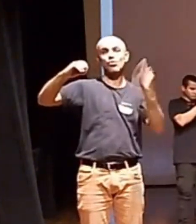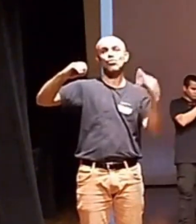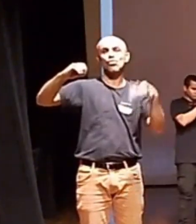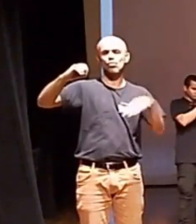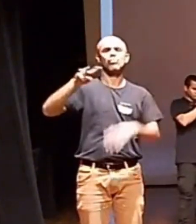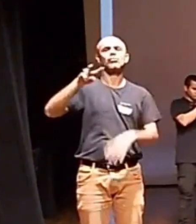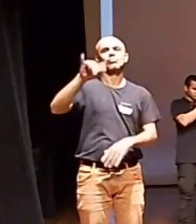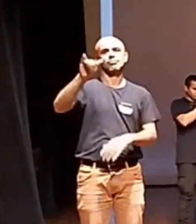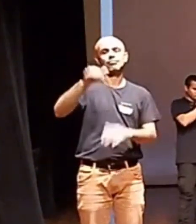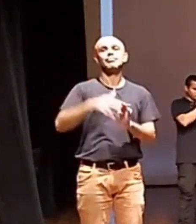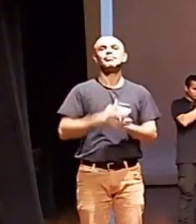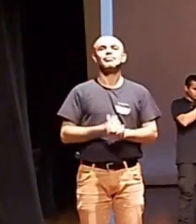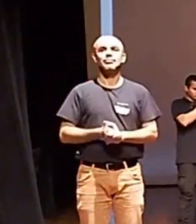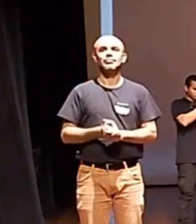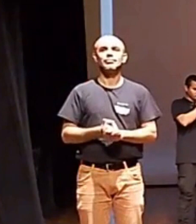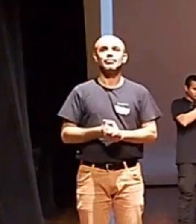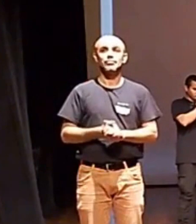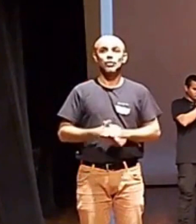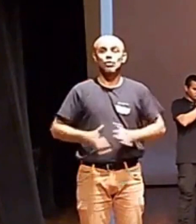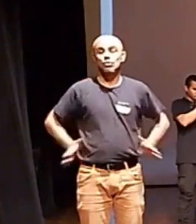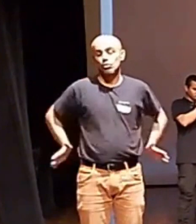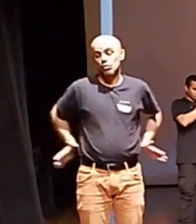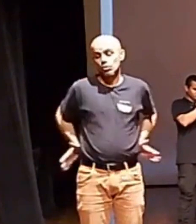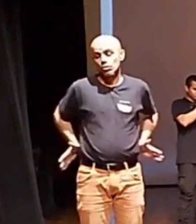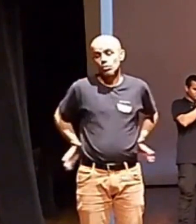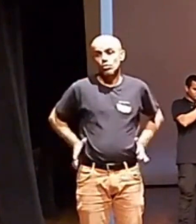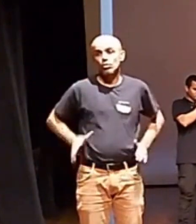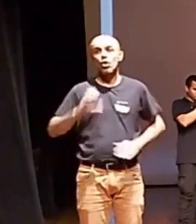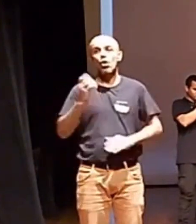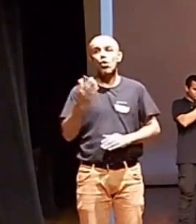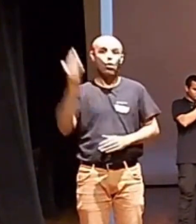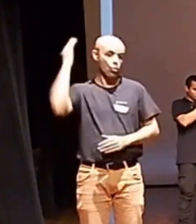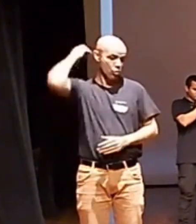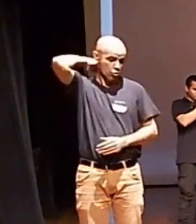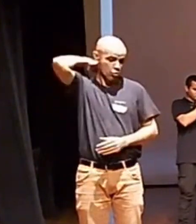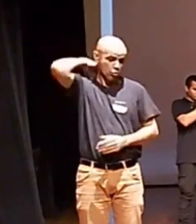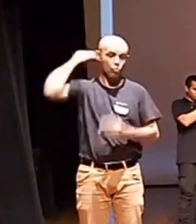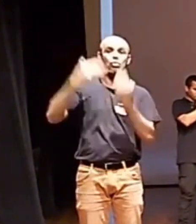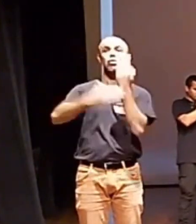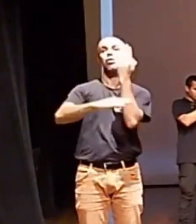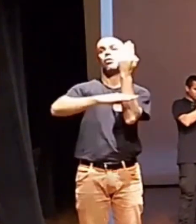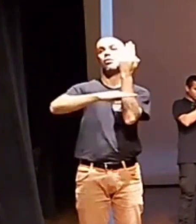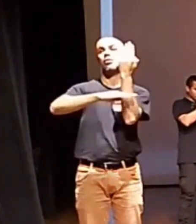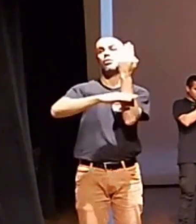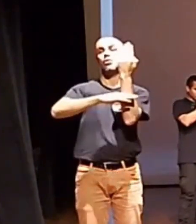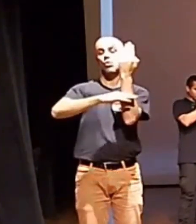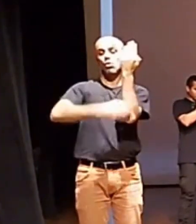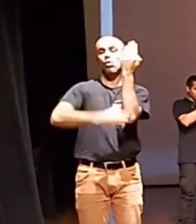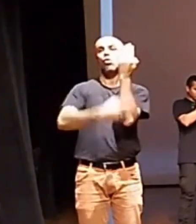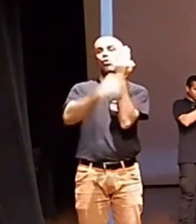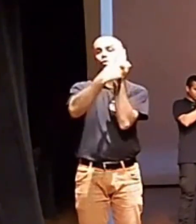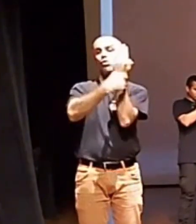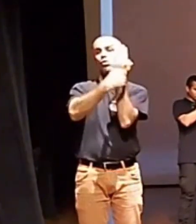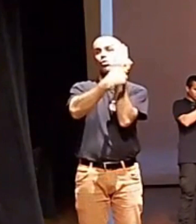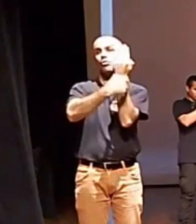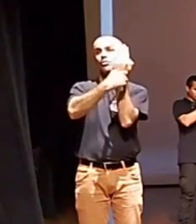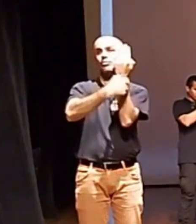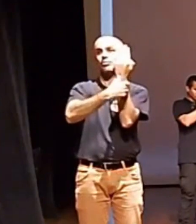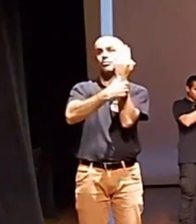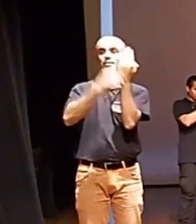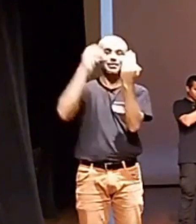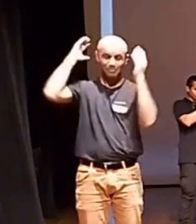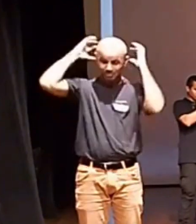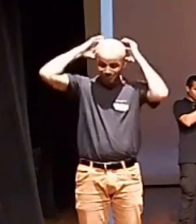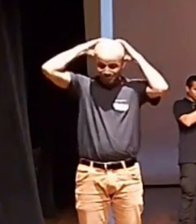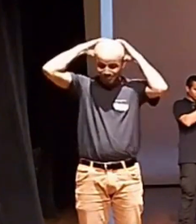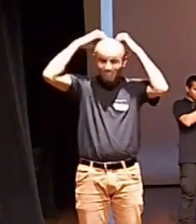incômodo. Ou na lombar, ou no meio das costas, ou na cervical. Sabe aquela dor de cabeça